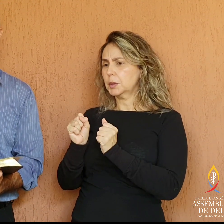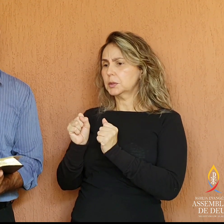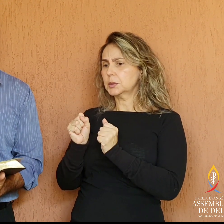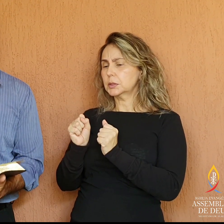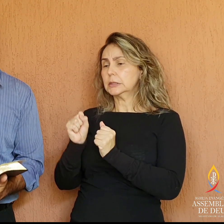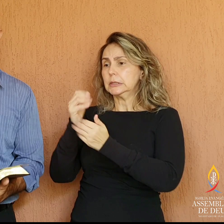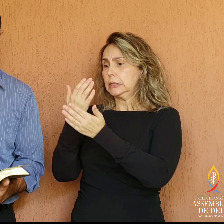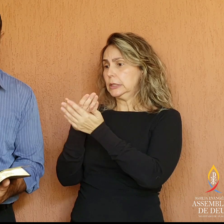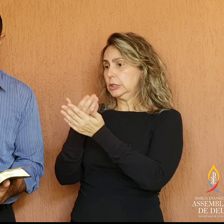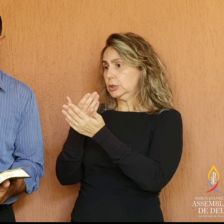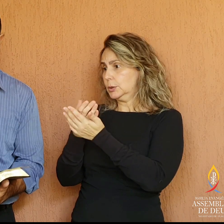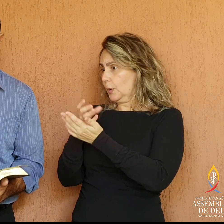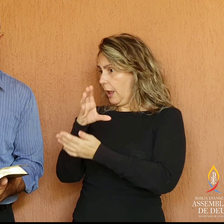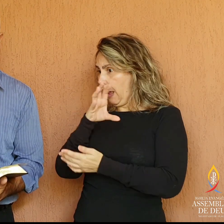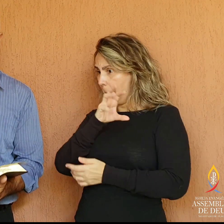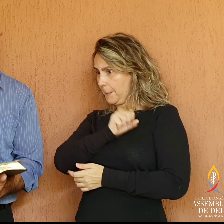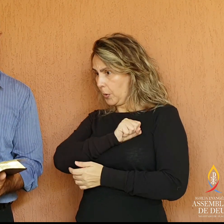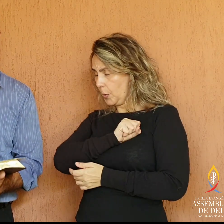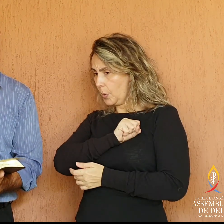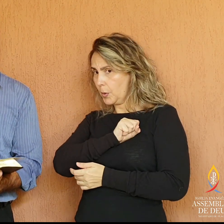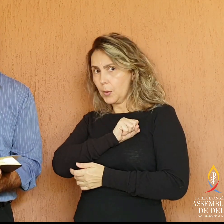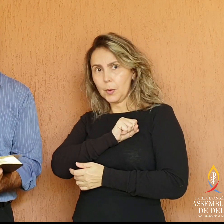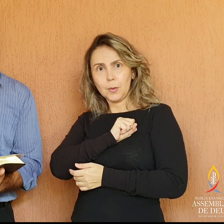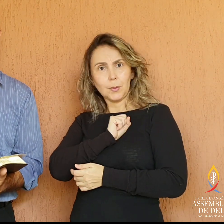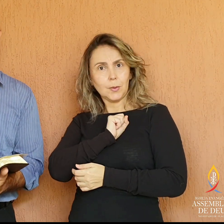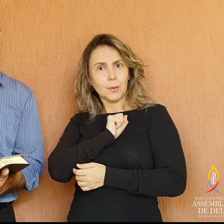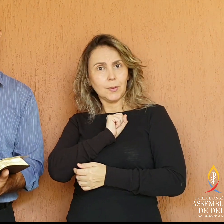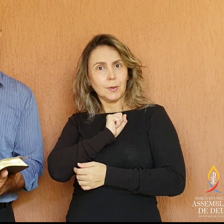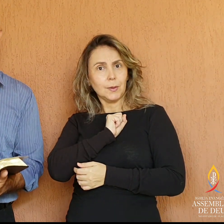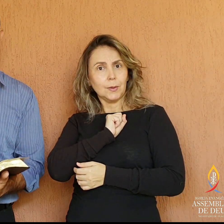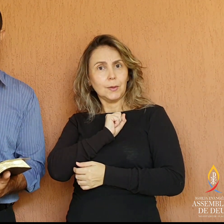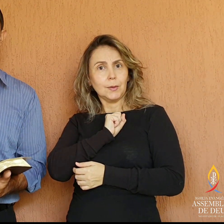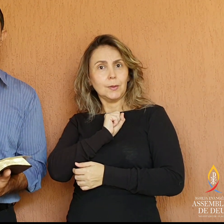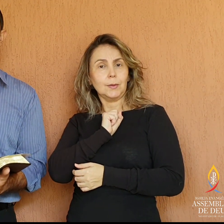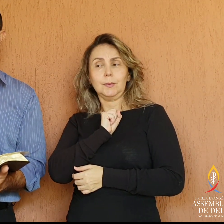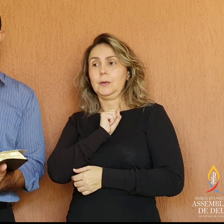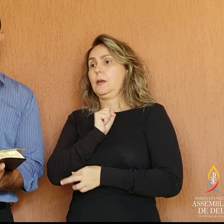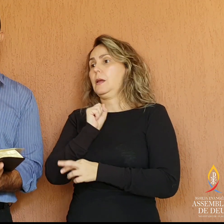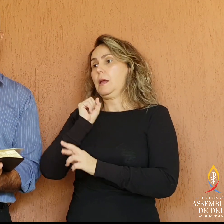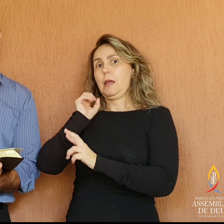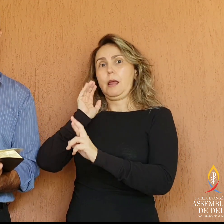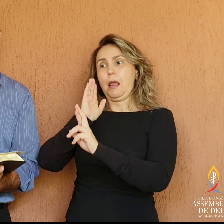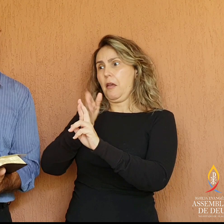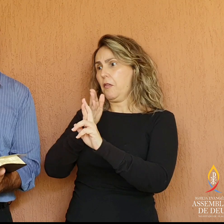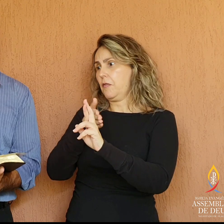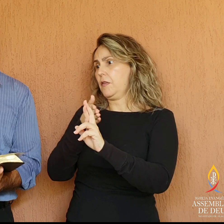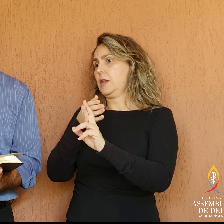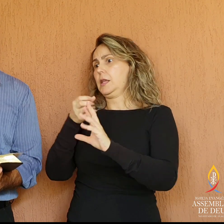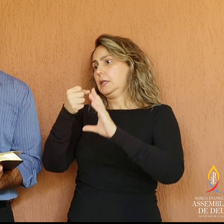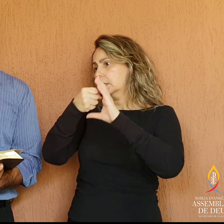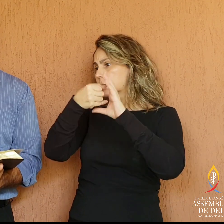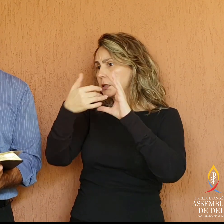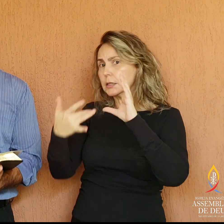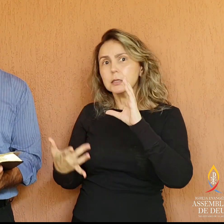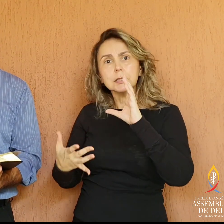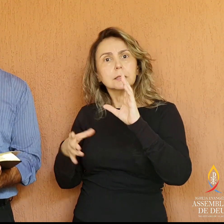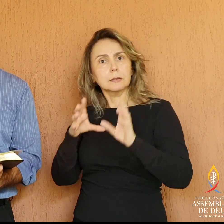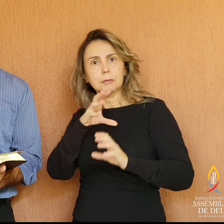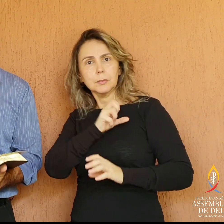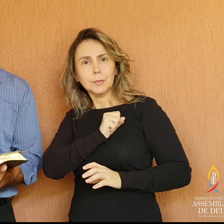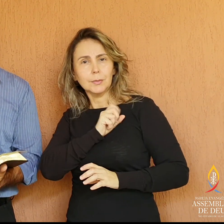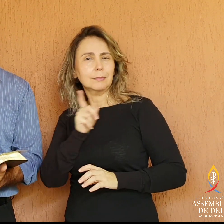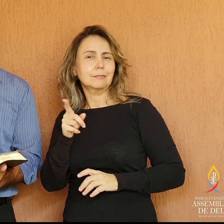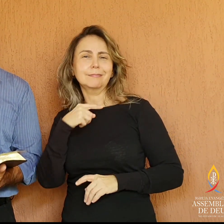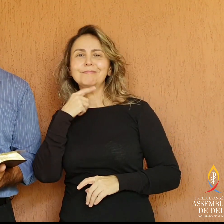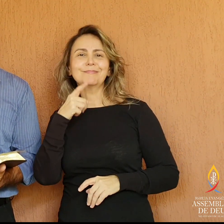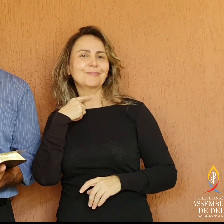descrever, estudar o amor, ele pode dar referências concretas do amor, ele não